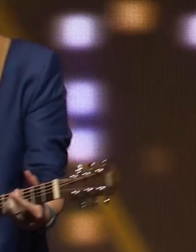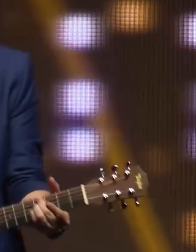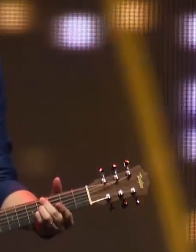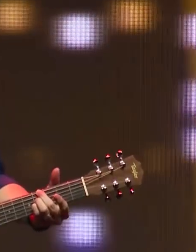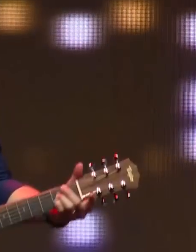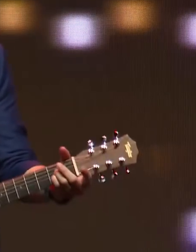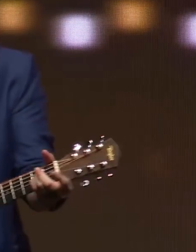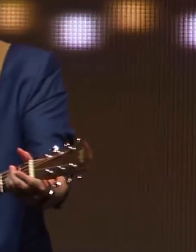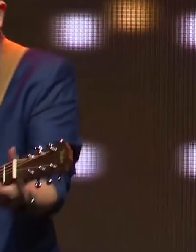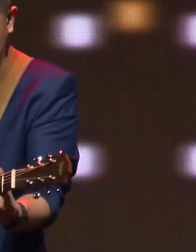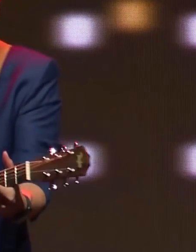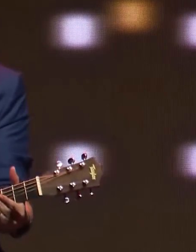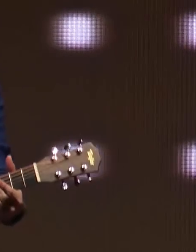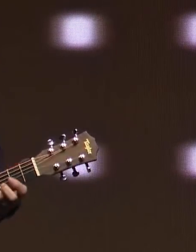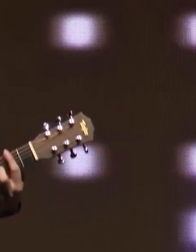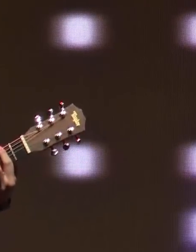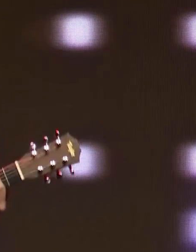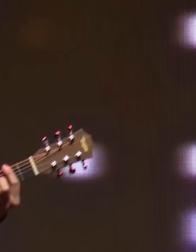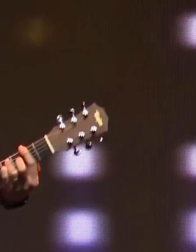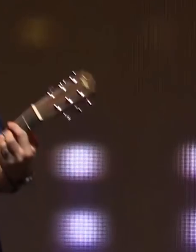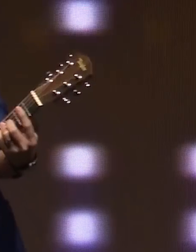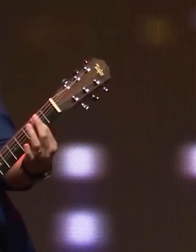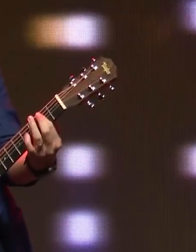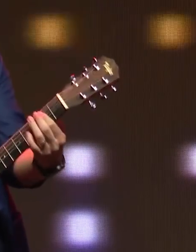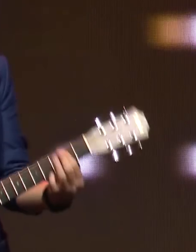Dengan hati bersyukur,